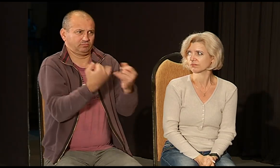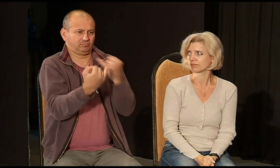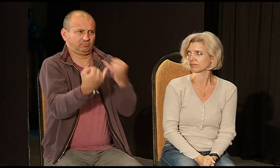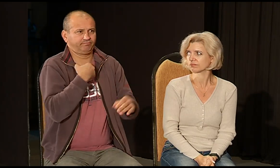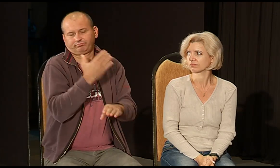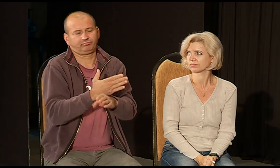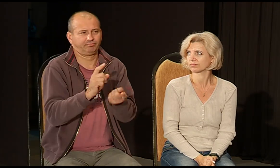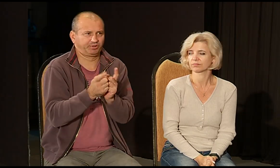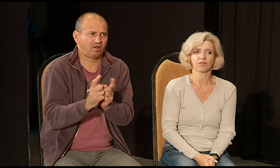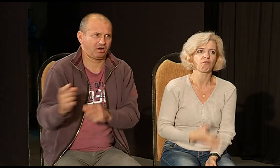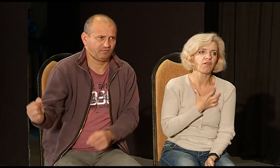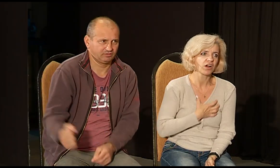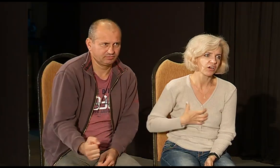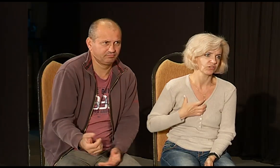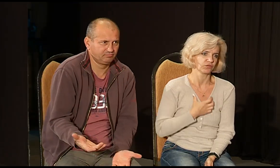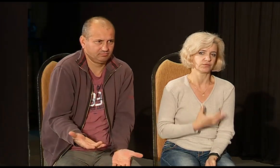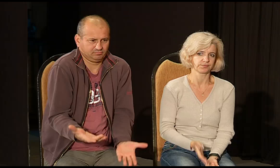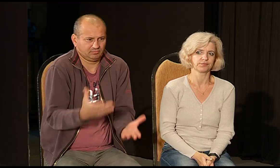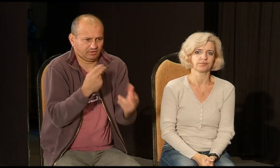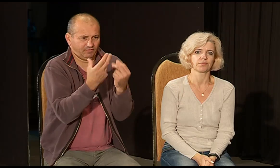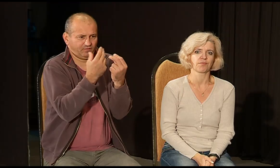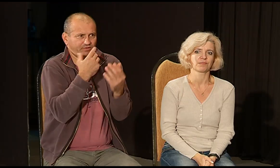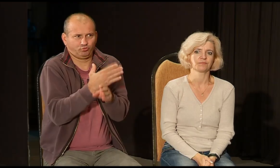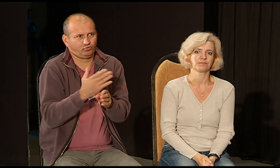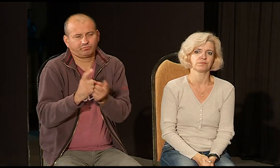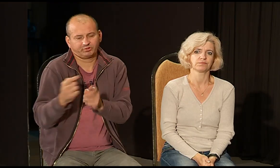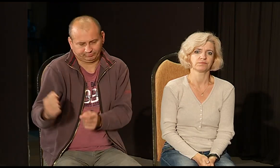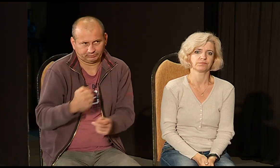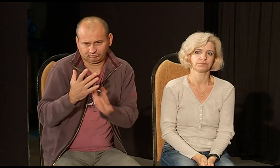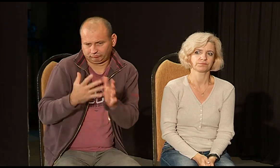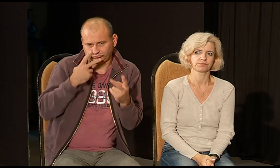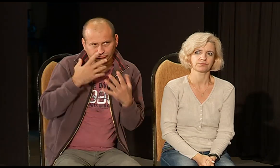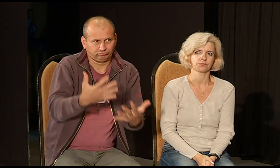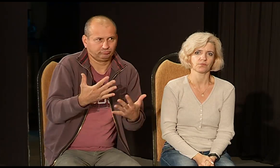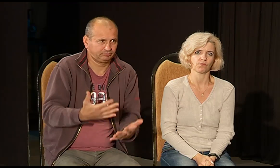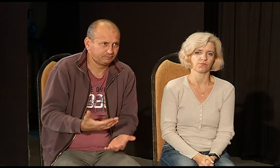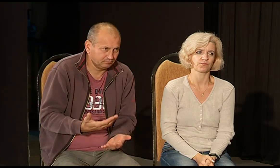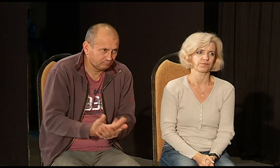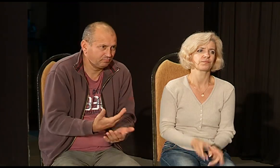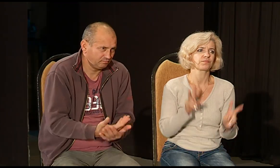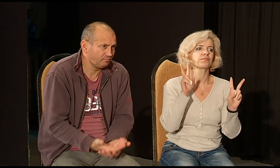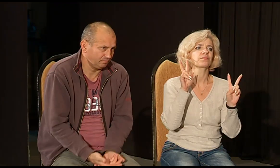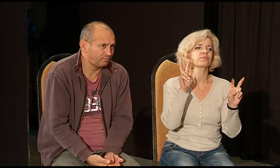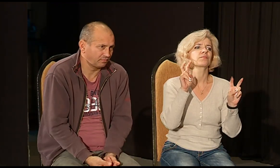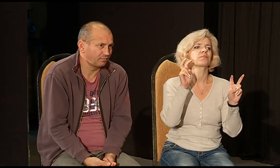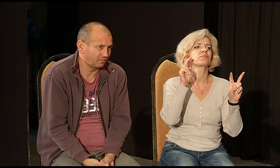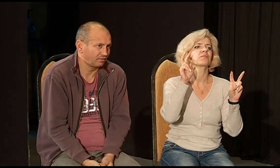Dar dacă mă duc la medic și am de vorbit și am de lămurit ceva medicului, clar că nu mă duc singur. Nu mă duc singur, prin scris